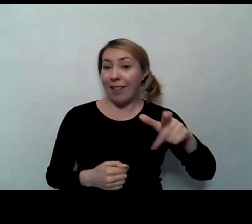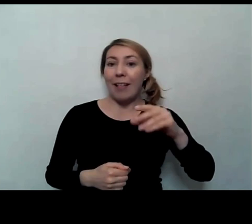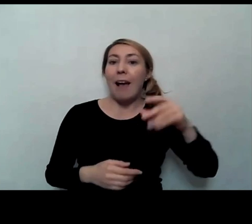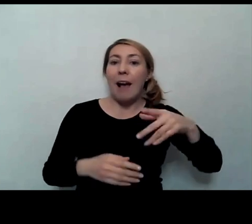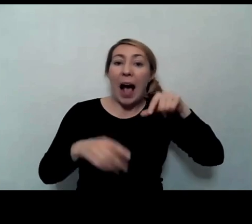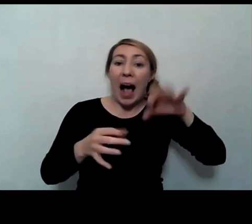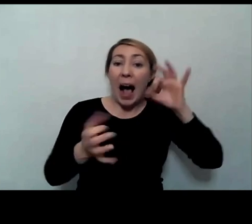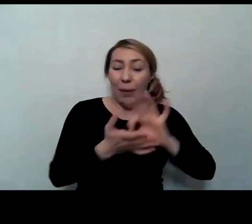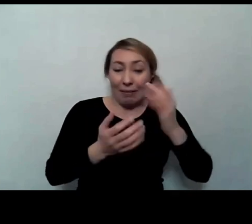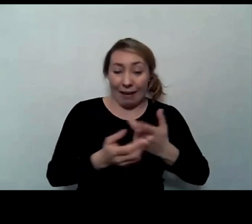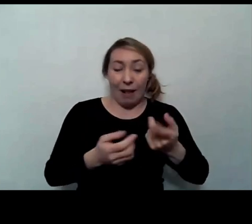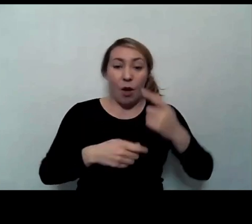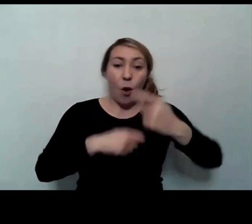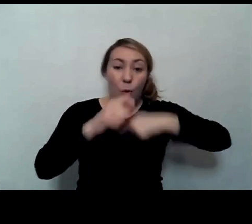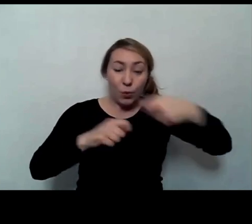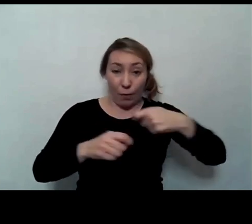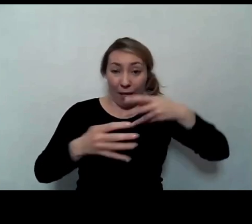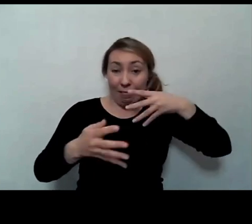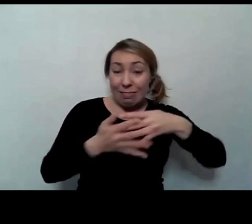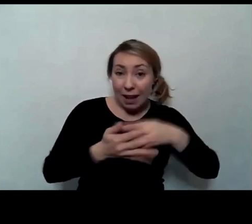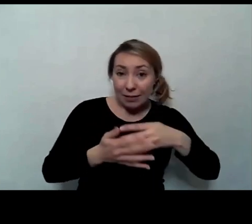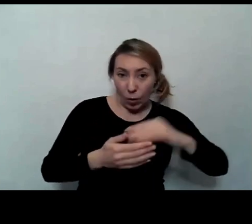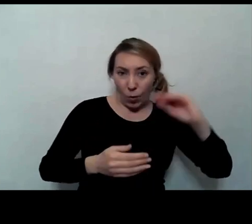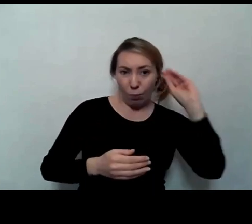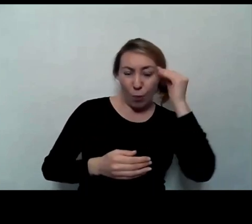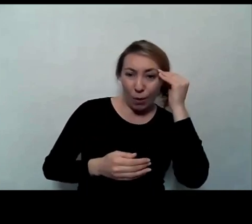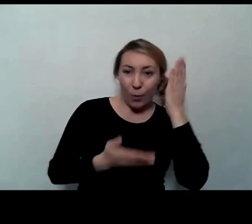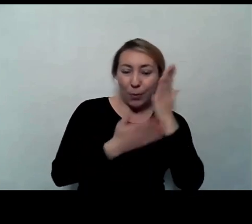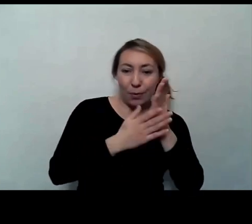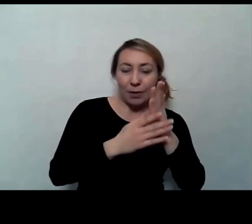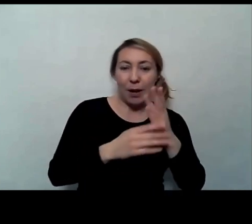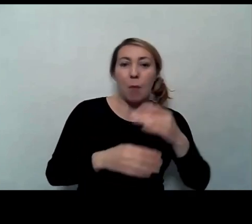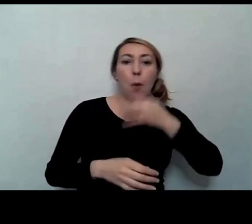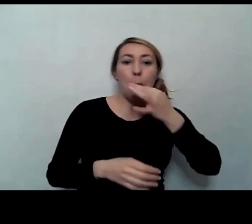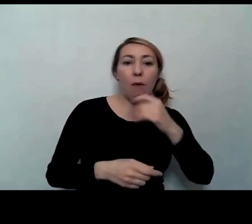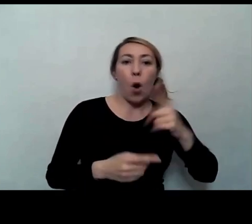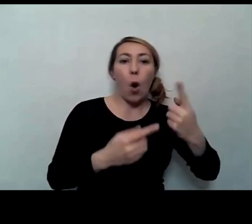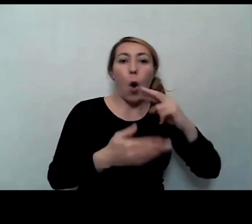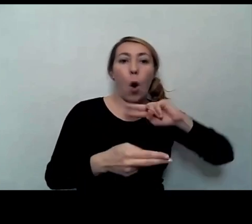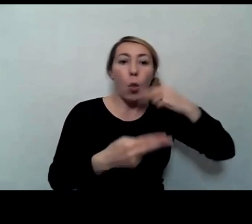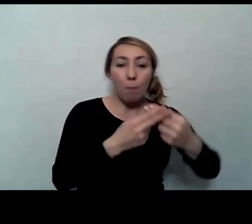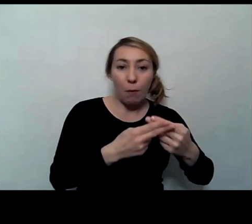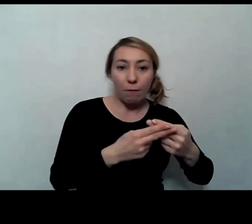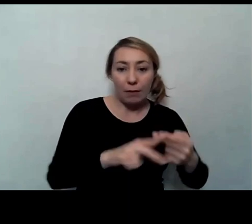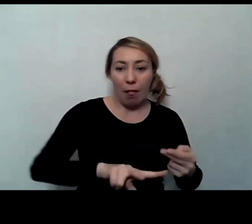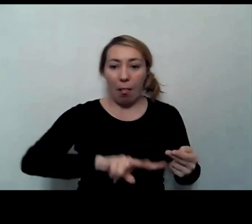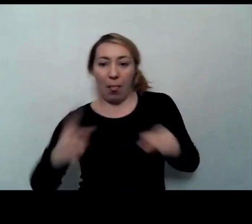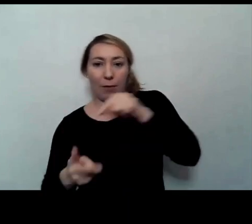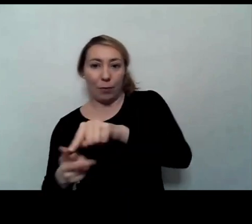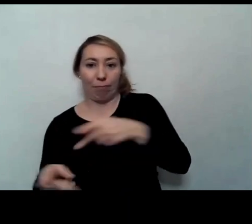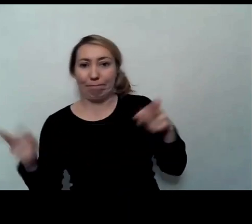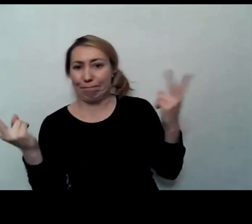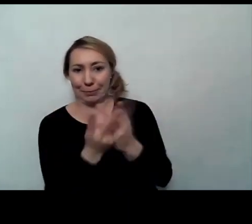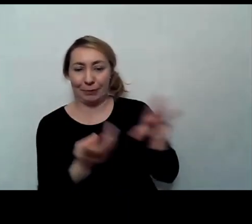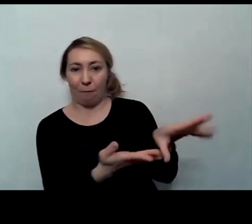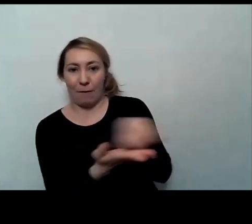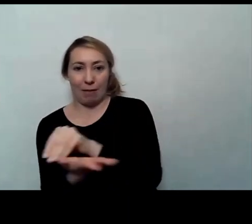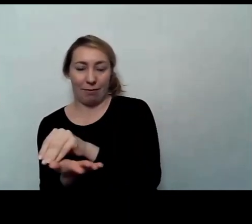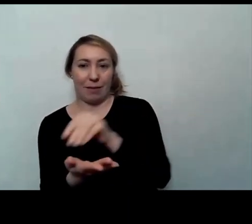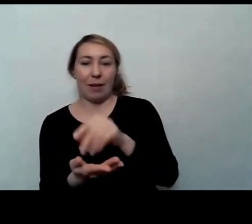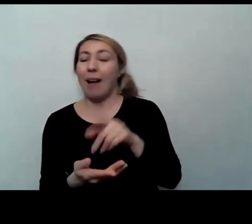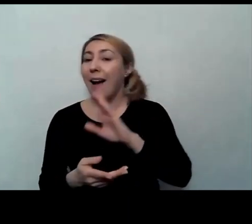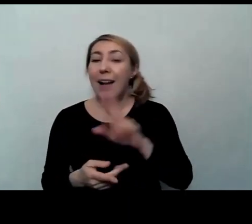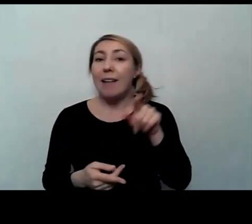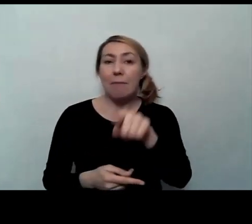i nie przełoży poprawnej odpowiedzi z jednego języka na poprawną odpowiedź w drugim języku, tak? Ale Państwo